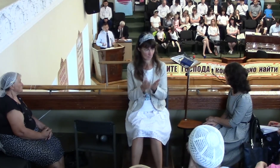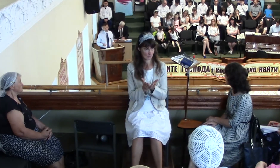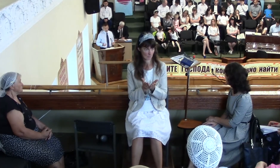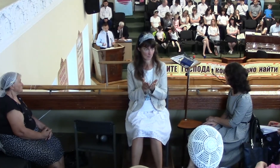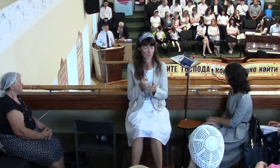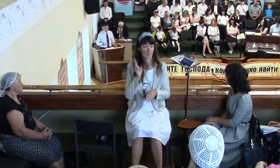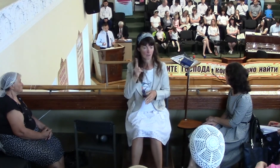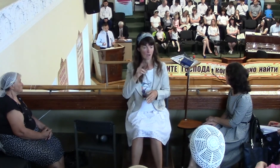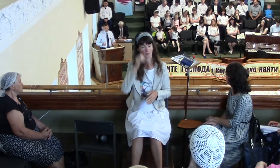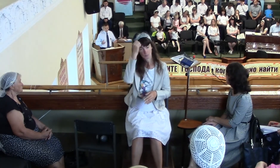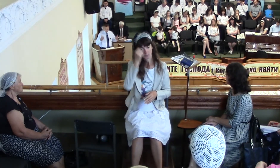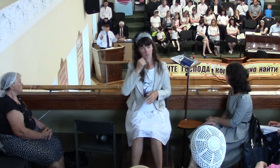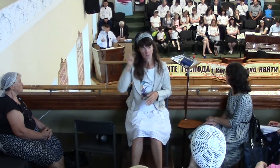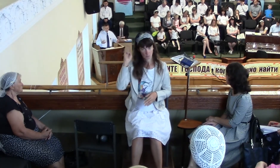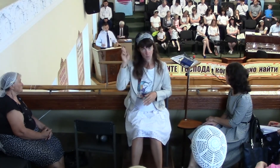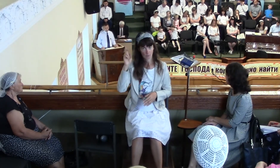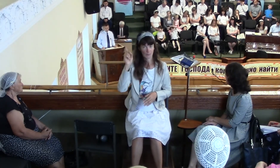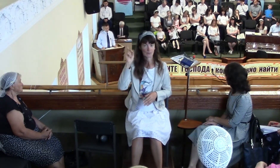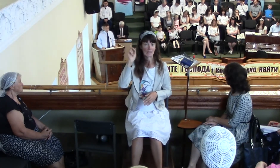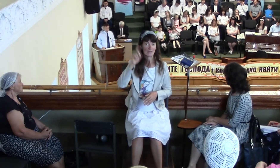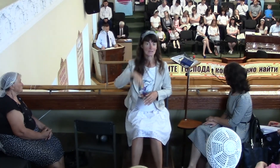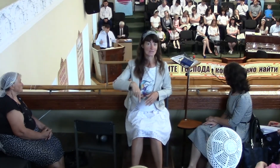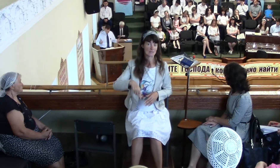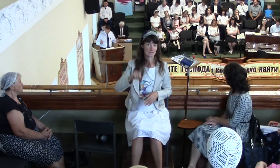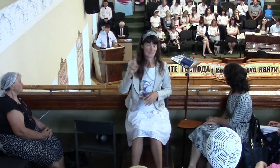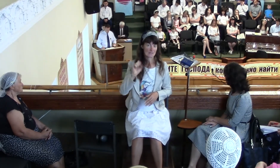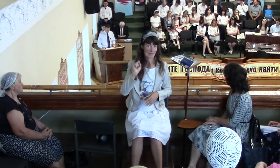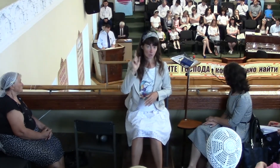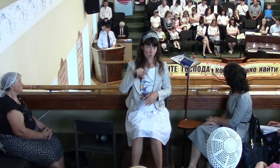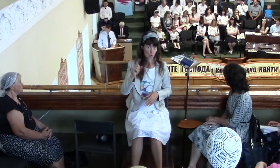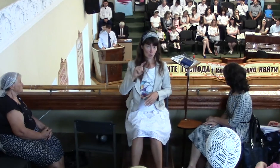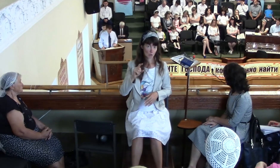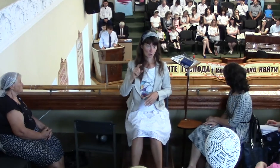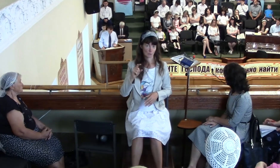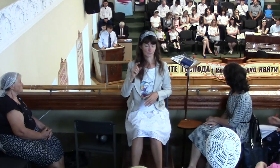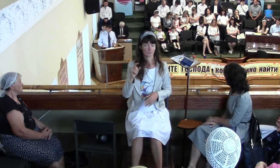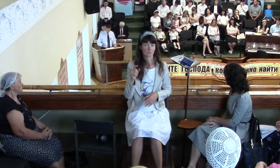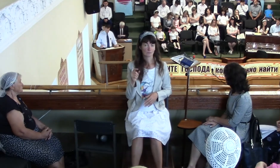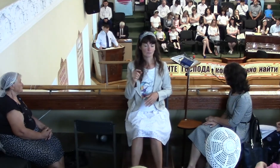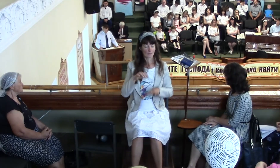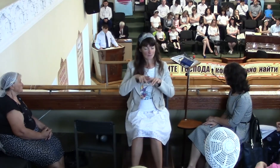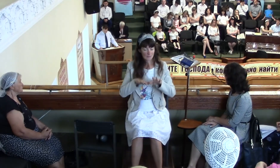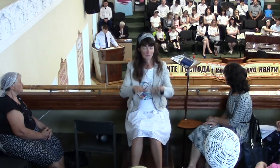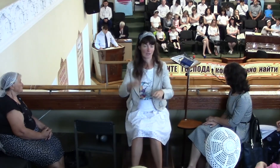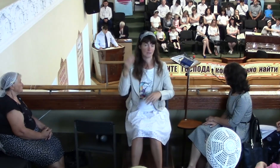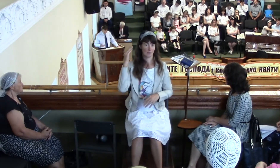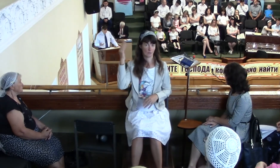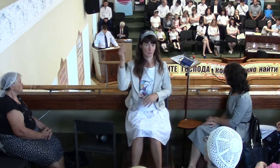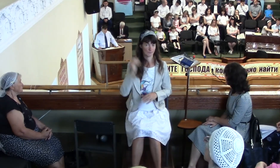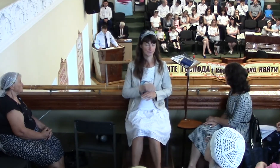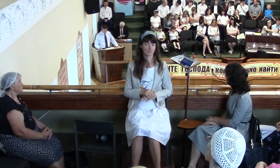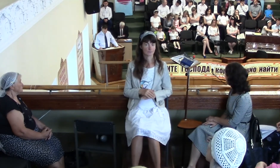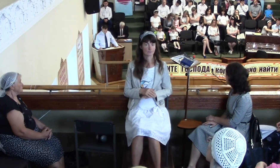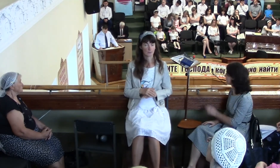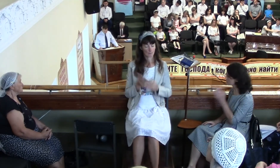каков Он есть. За то, что Он дает нам. За деяния Его. Один из таких текстов мы